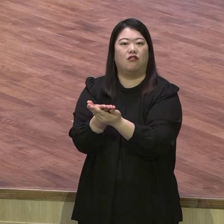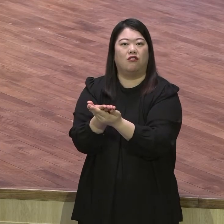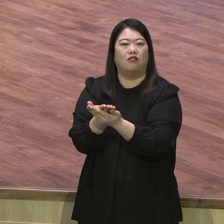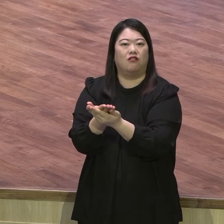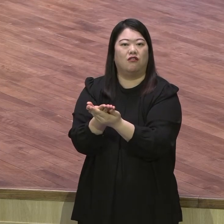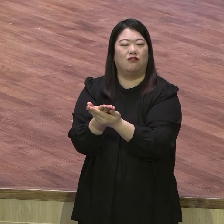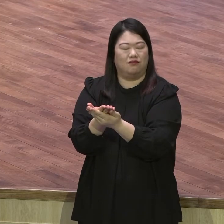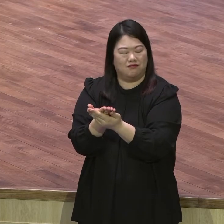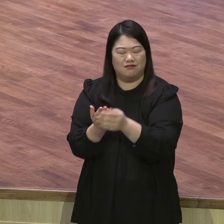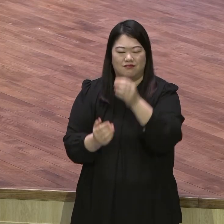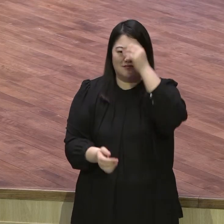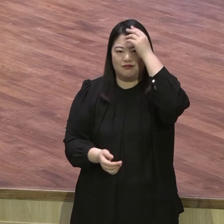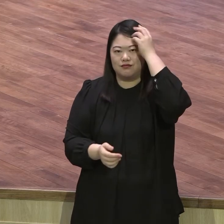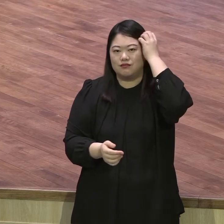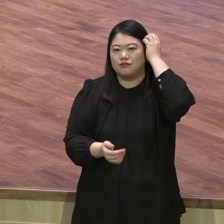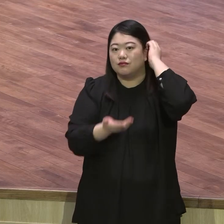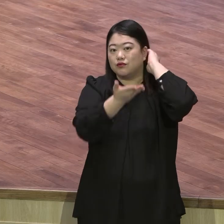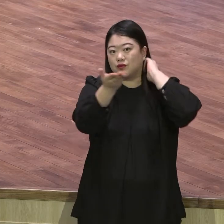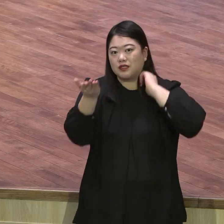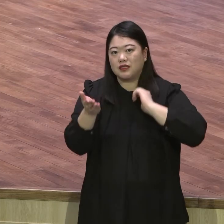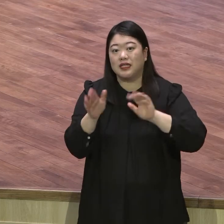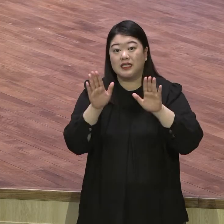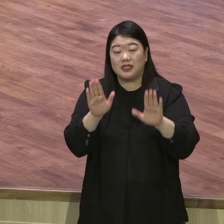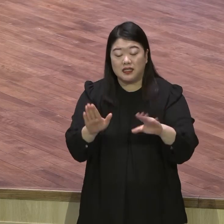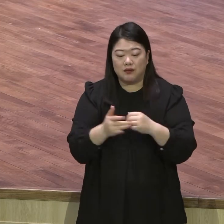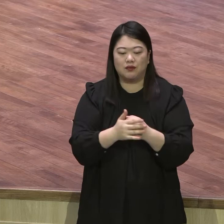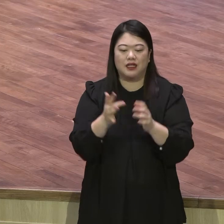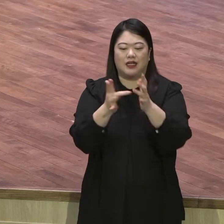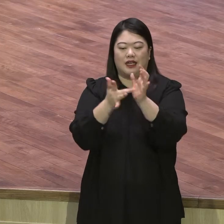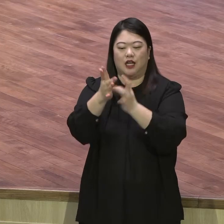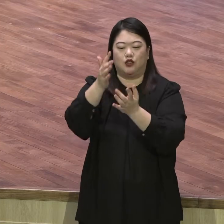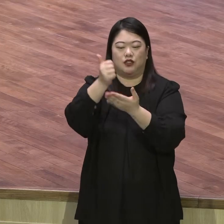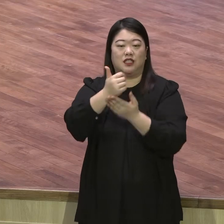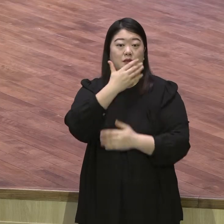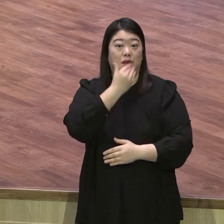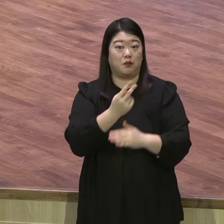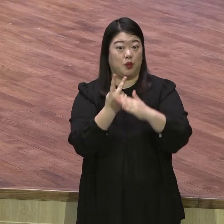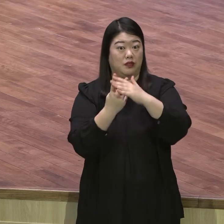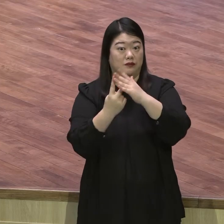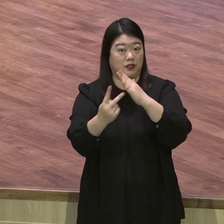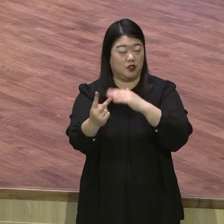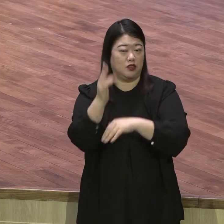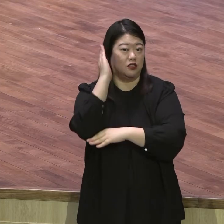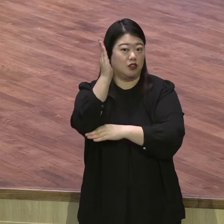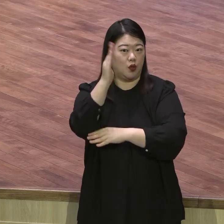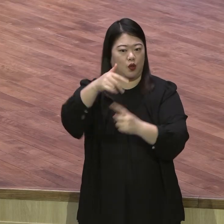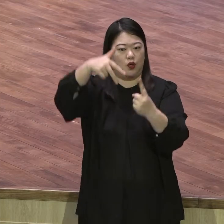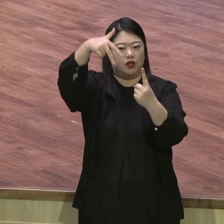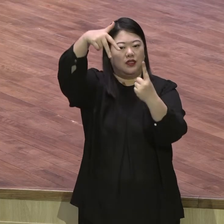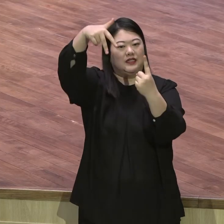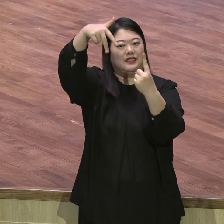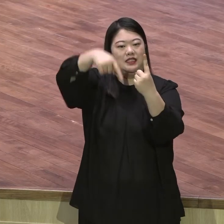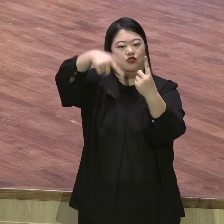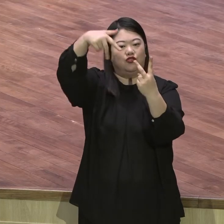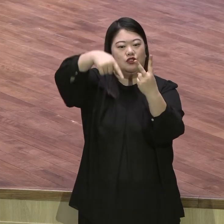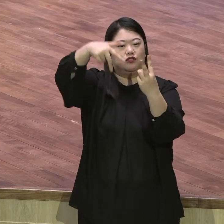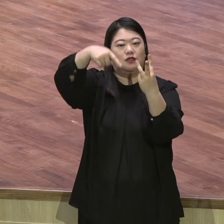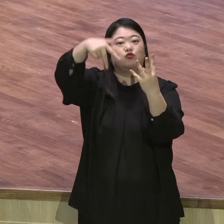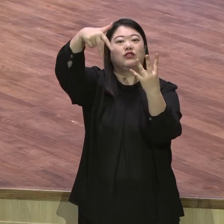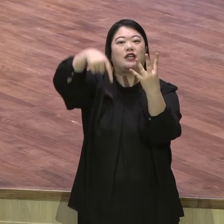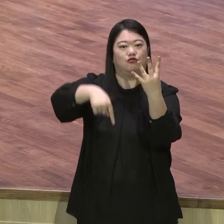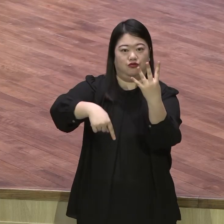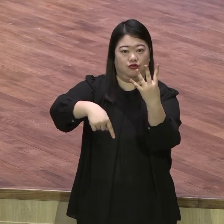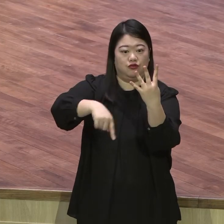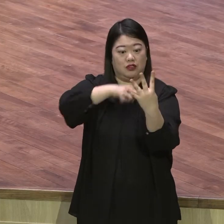사중환 걸친 예수님의 행복 비전을 마무리하면서 우리가 삶의 현장에서 구체적으로 적용해 나갈